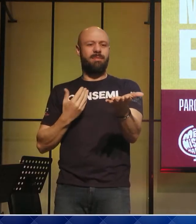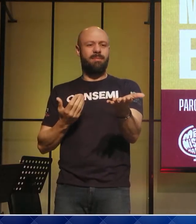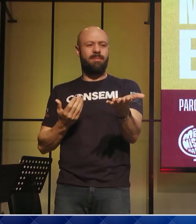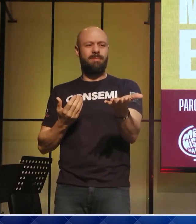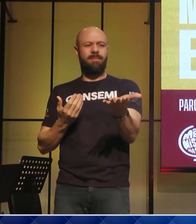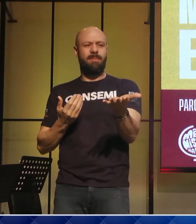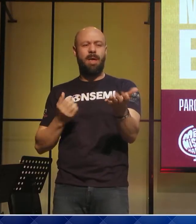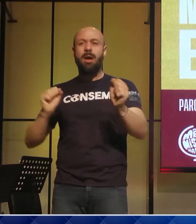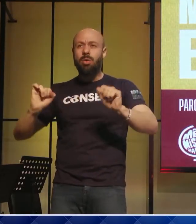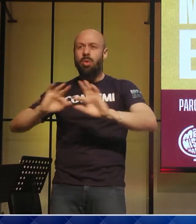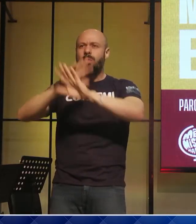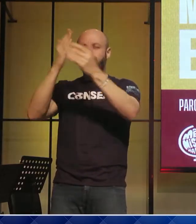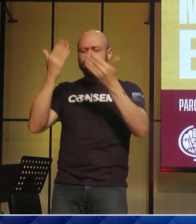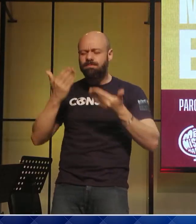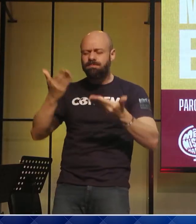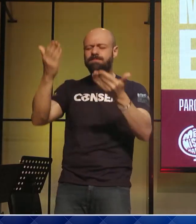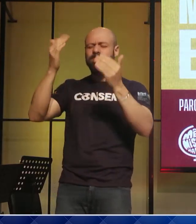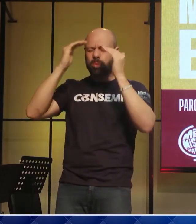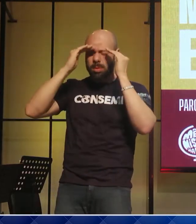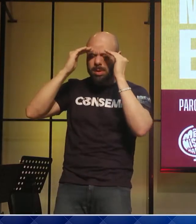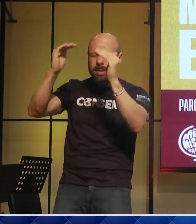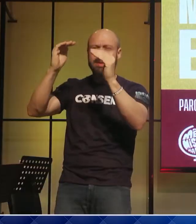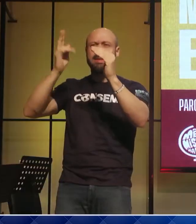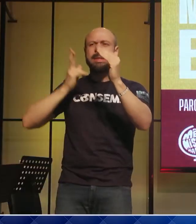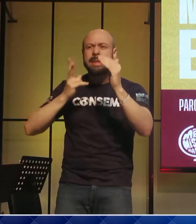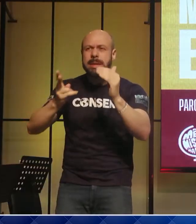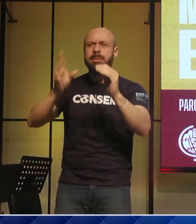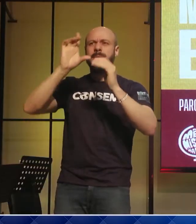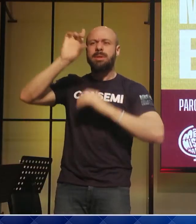Deus obedecendo a Ele.